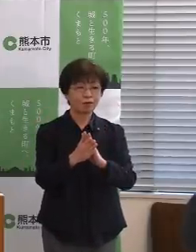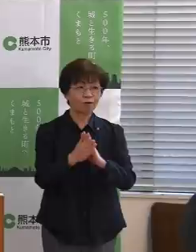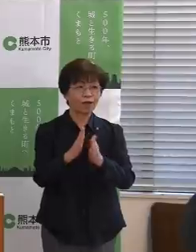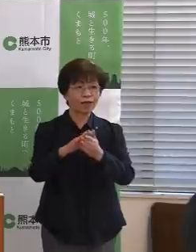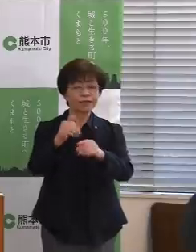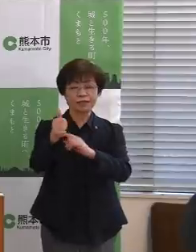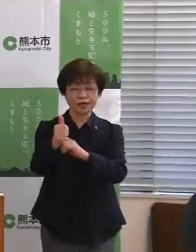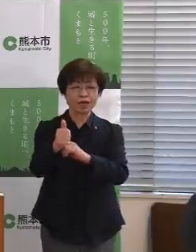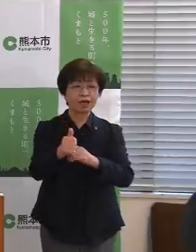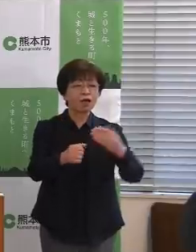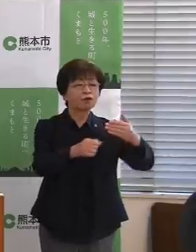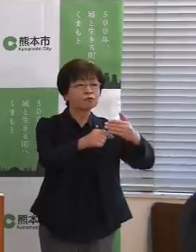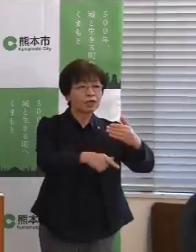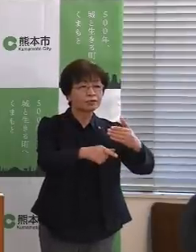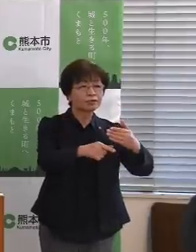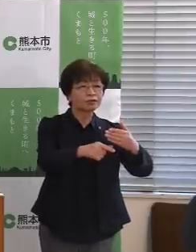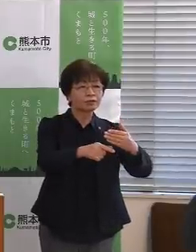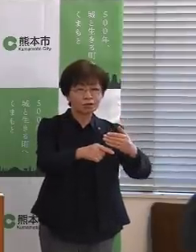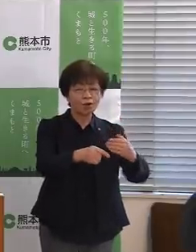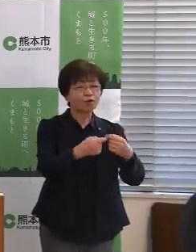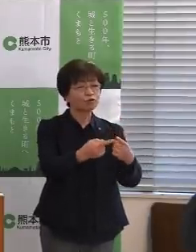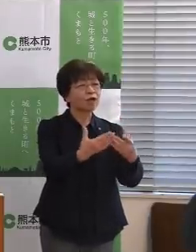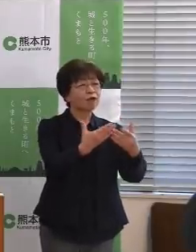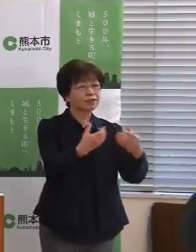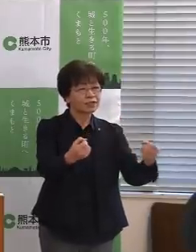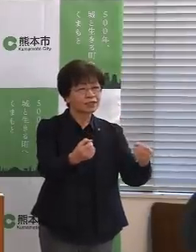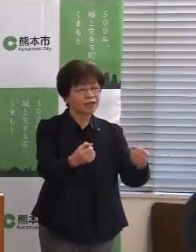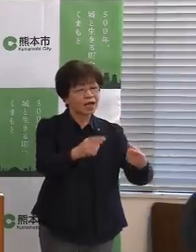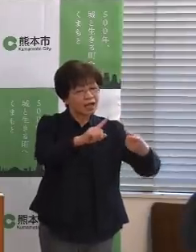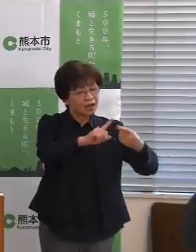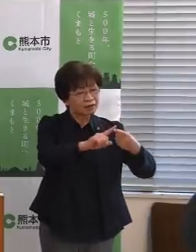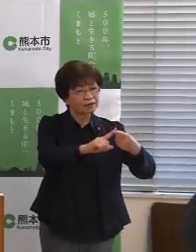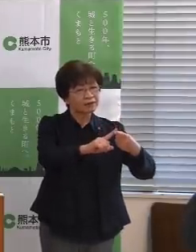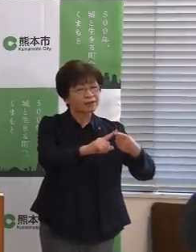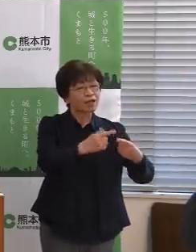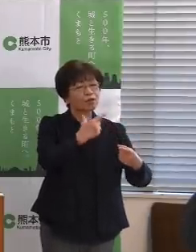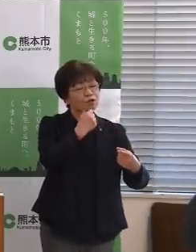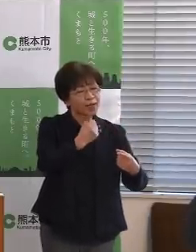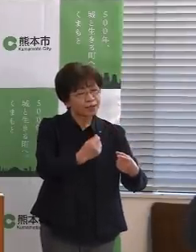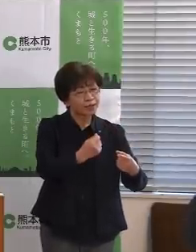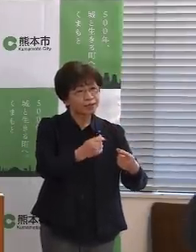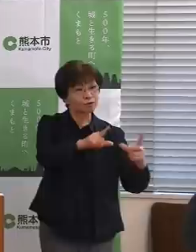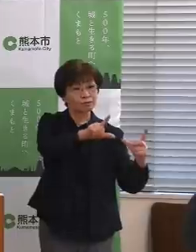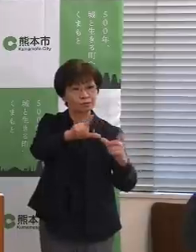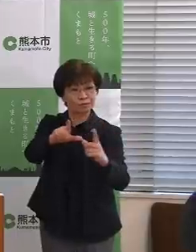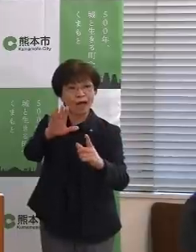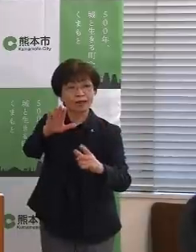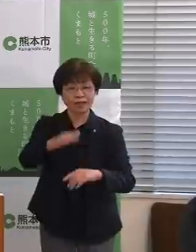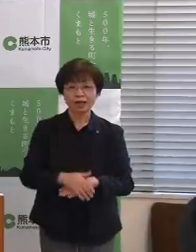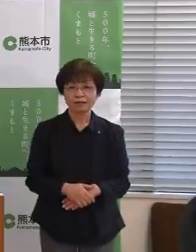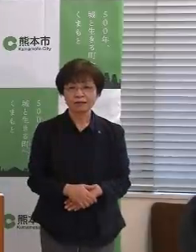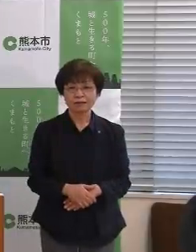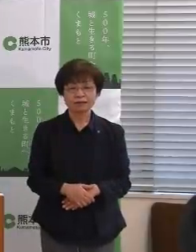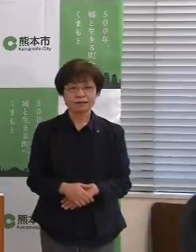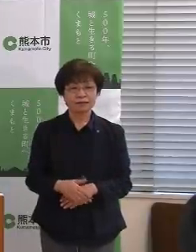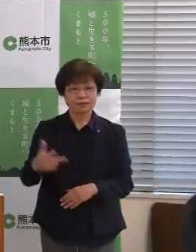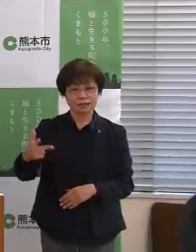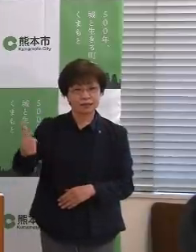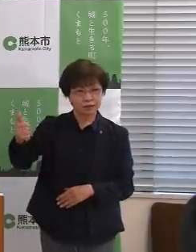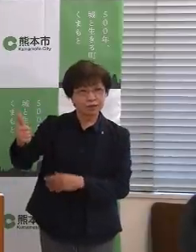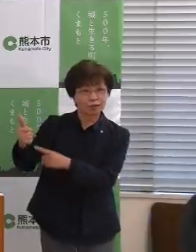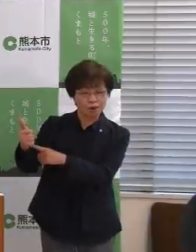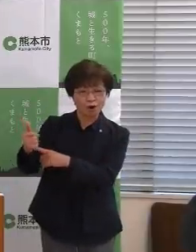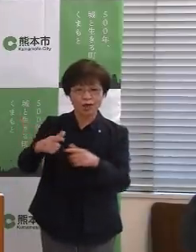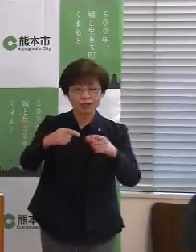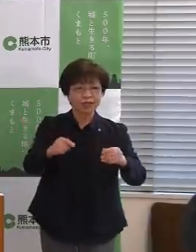の入学式だったり始業ってなんか望ましいんじゃないかっていうのは一つ試験を述べられたわけなんですけども、うん、市長も全国に先